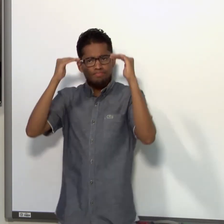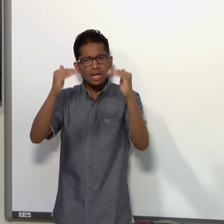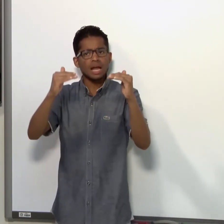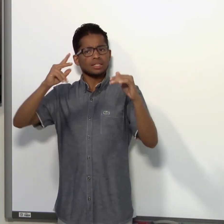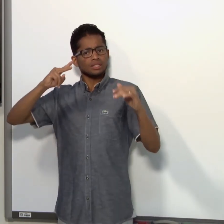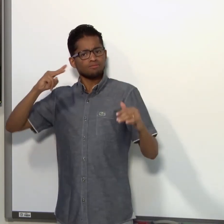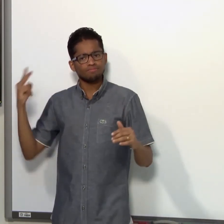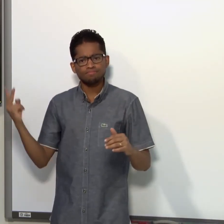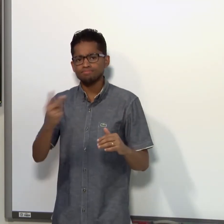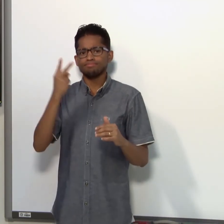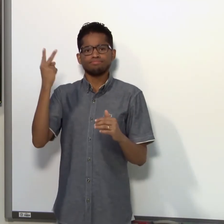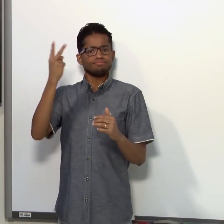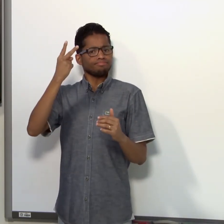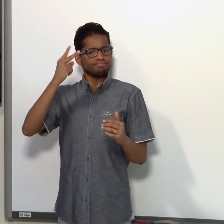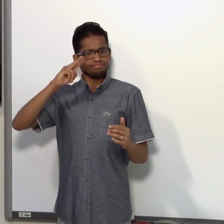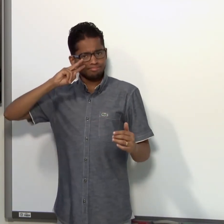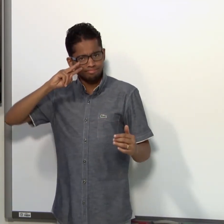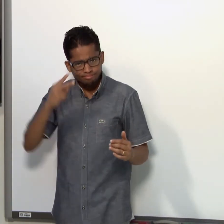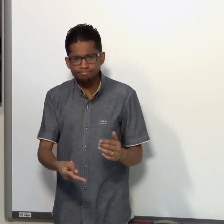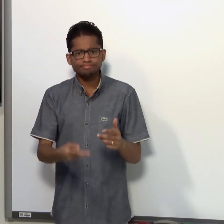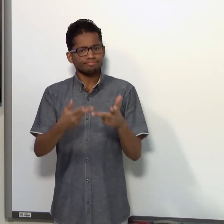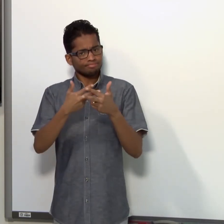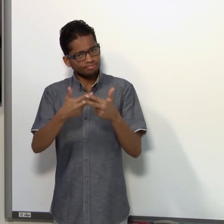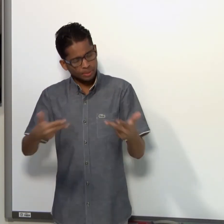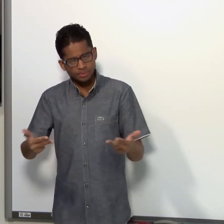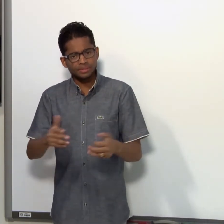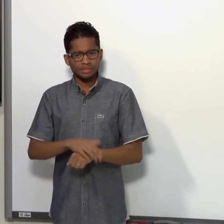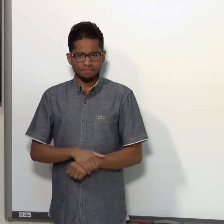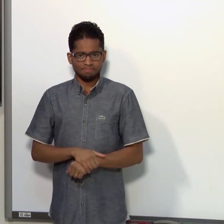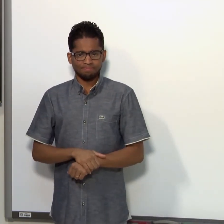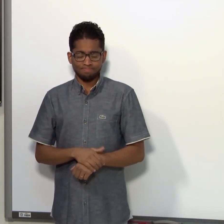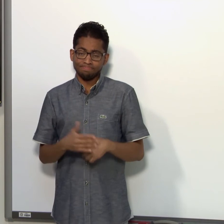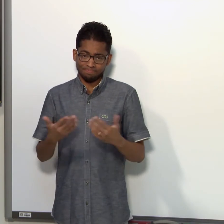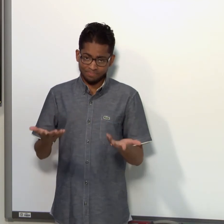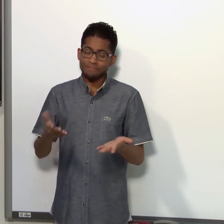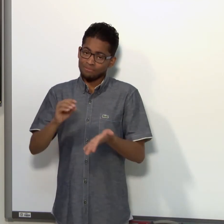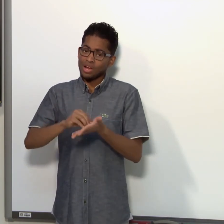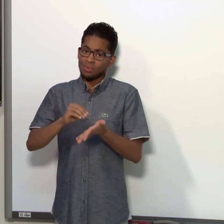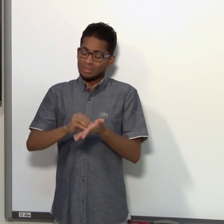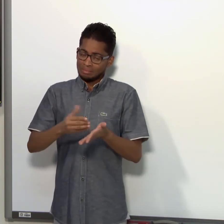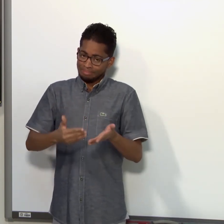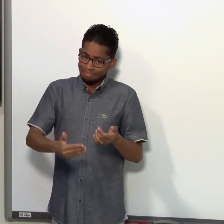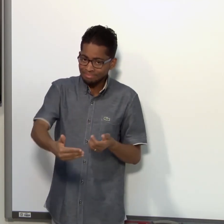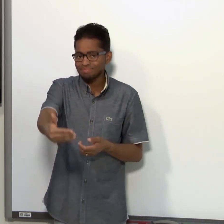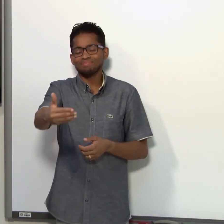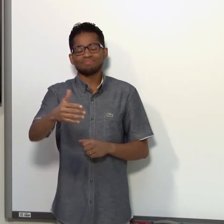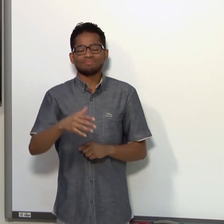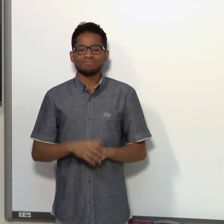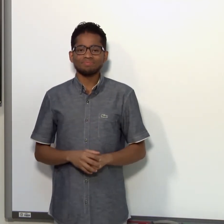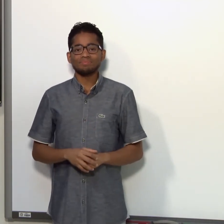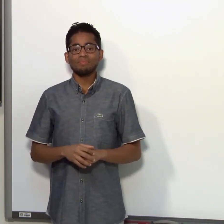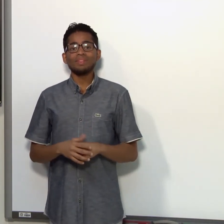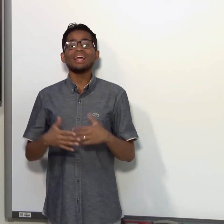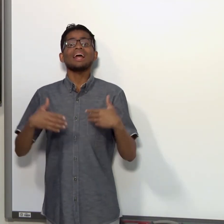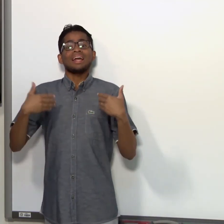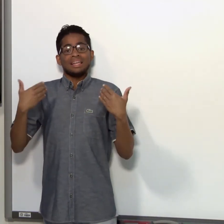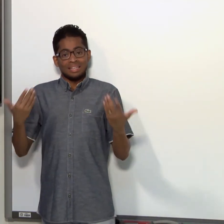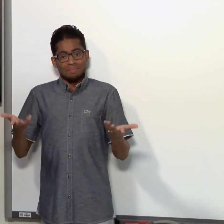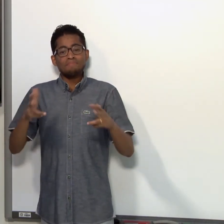do ouvinte, das culturas surda e ouvinte, que haja valorização, o reconhecimento, e ainda está